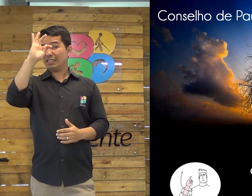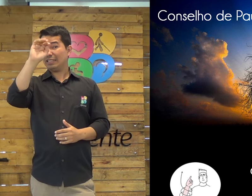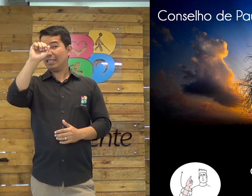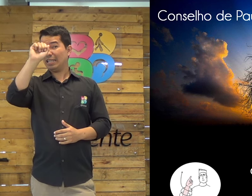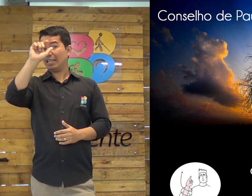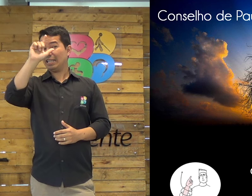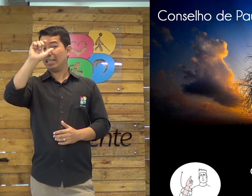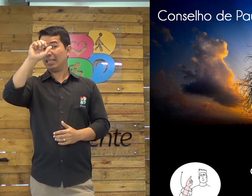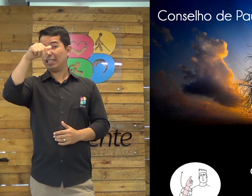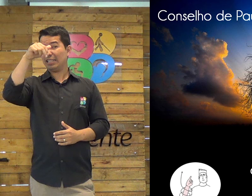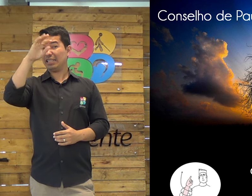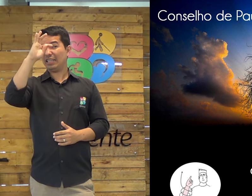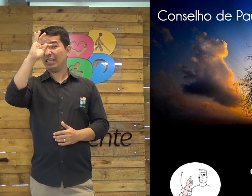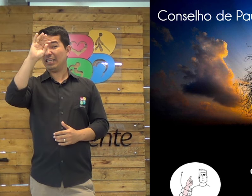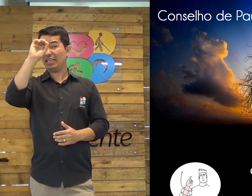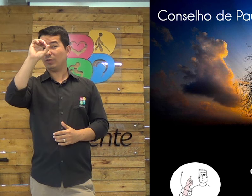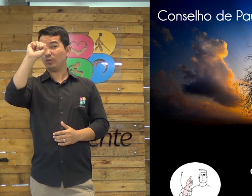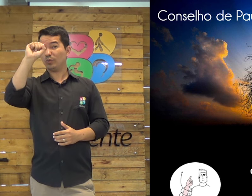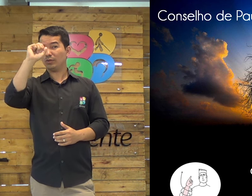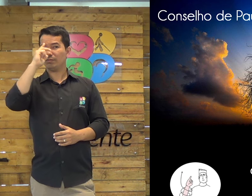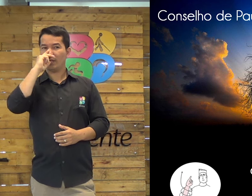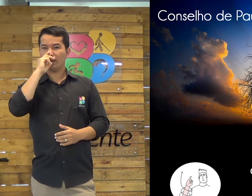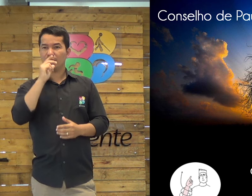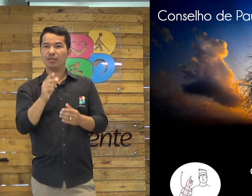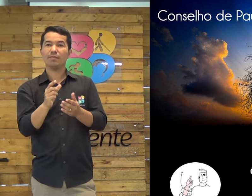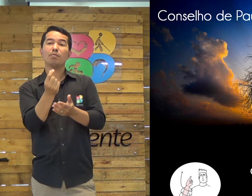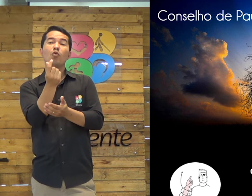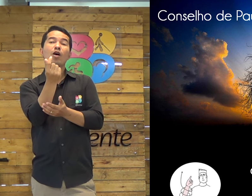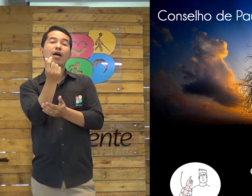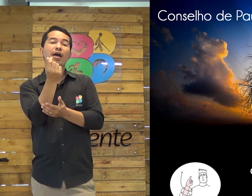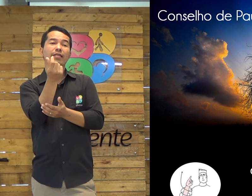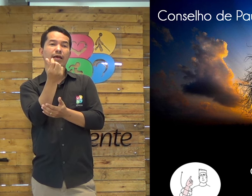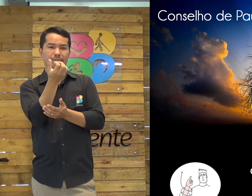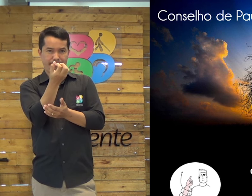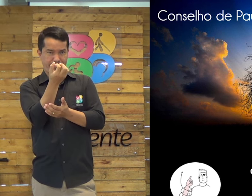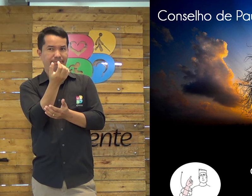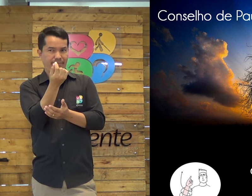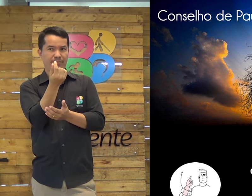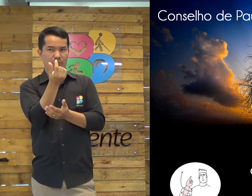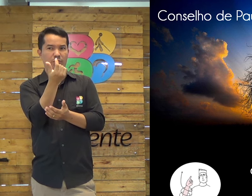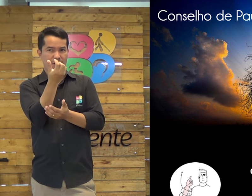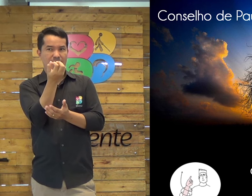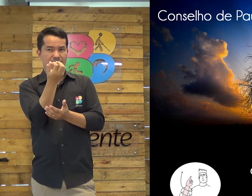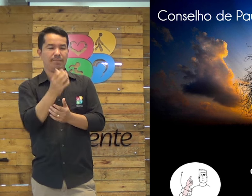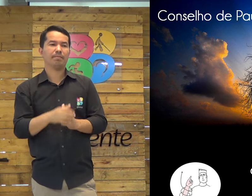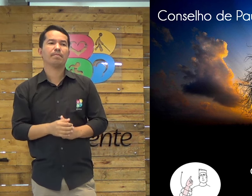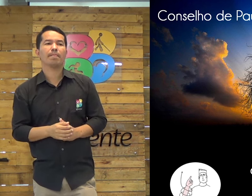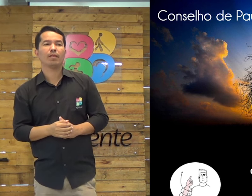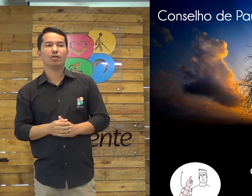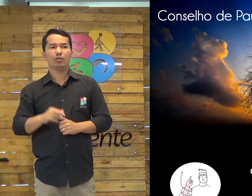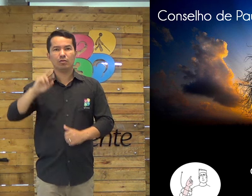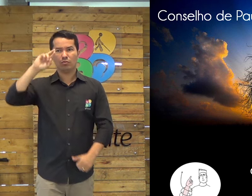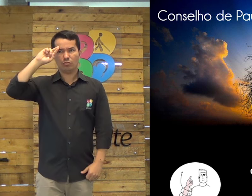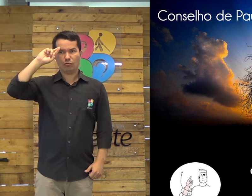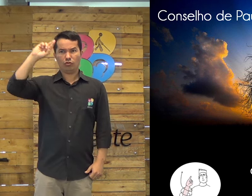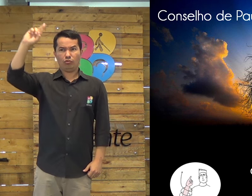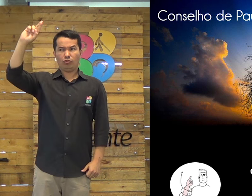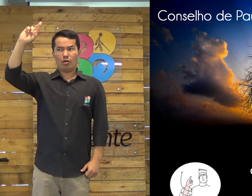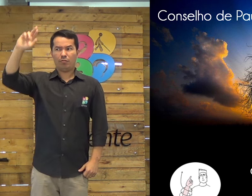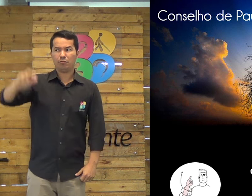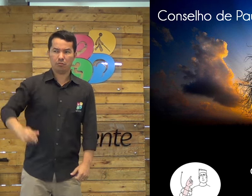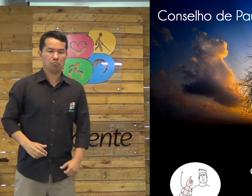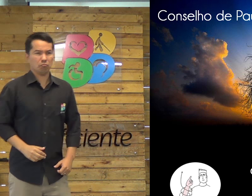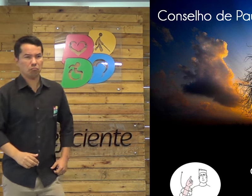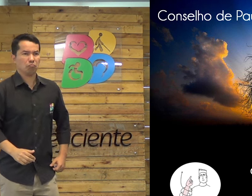A parábola dos talentos. Naquela época, o talento era dinheiro, tá? Foi o ponto de